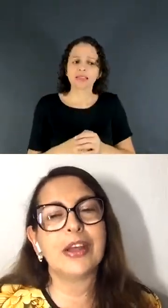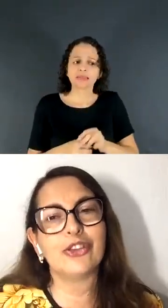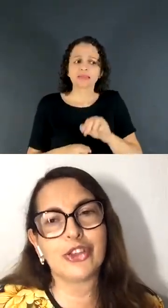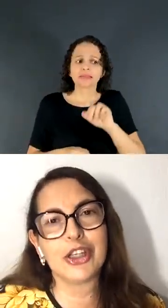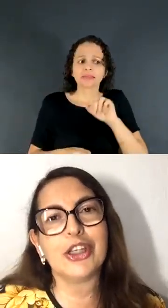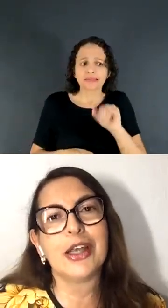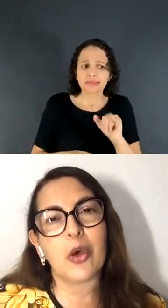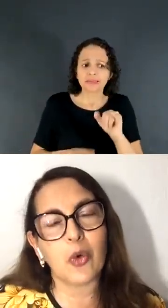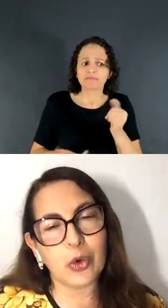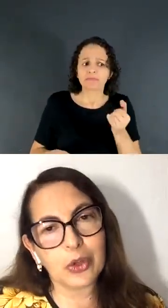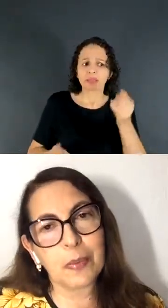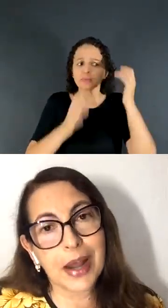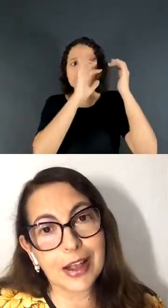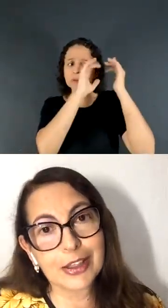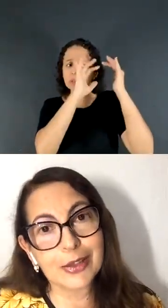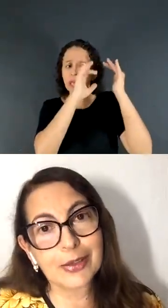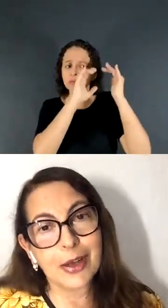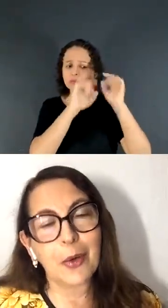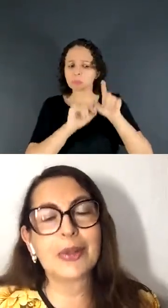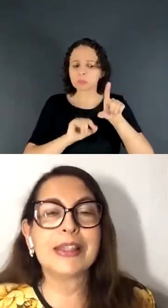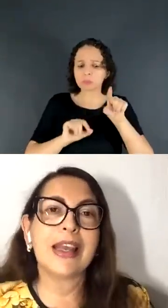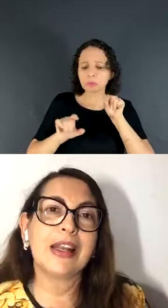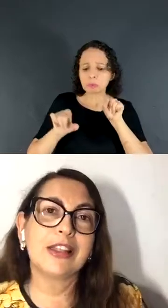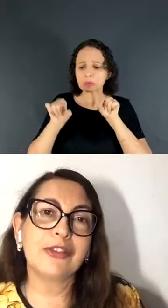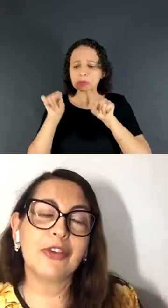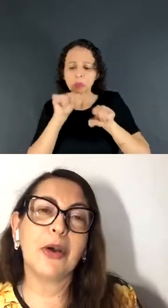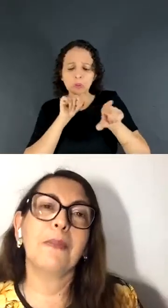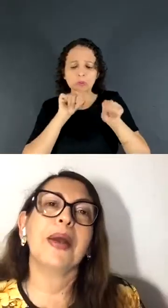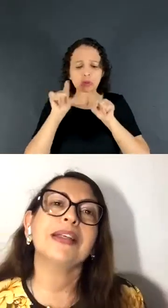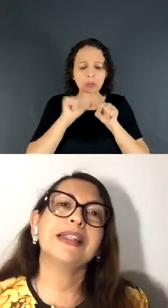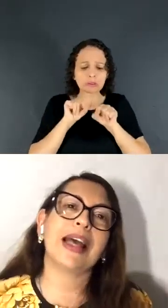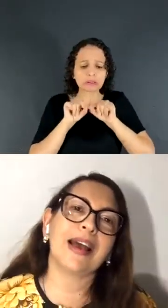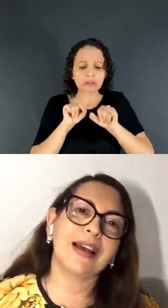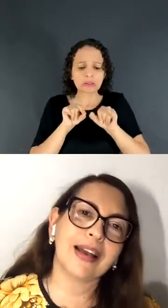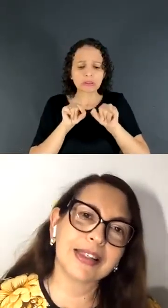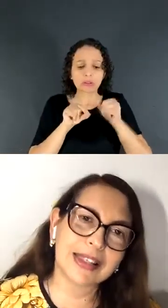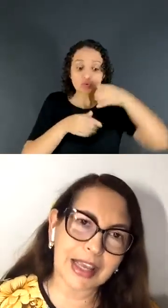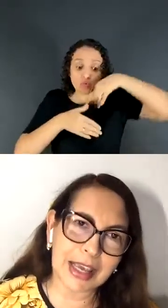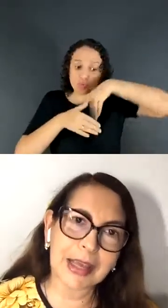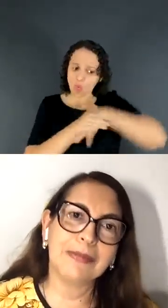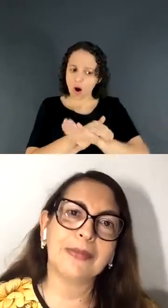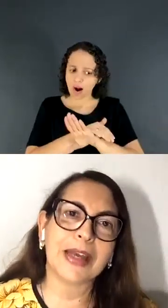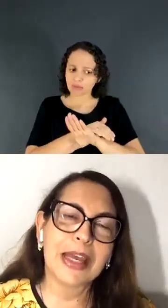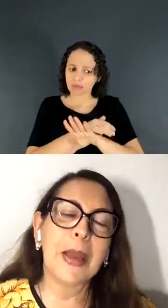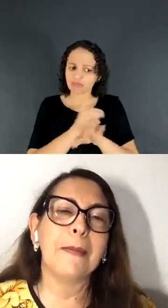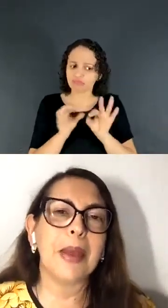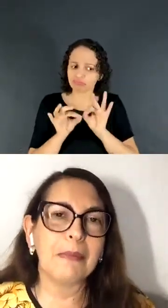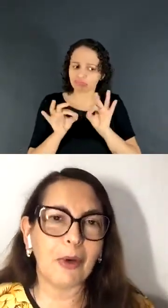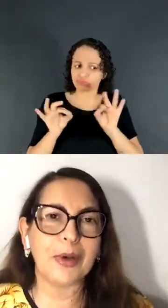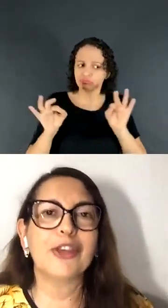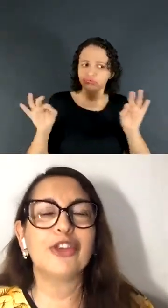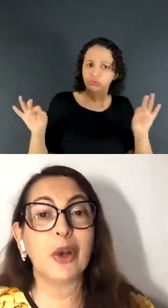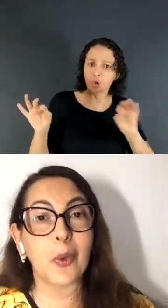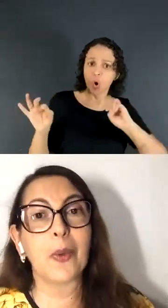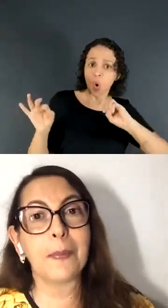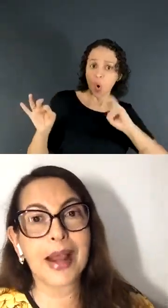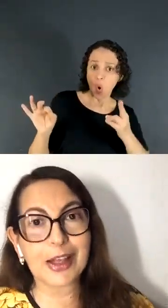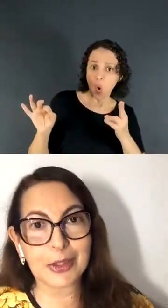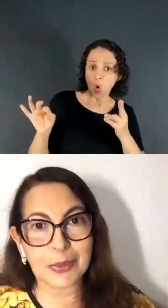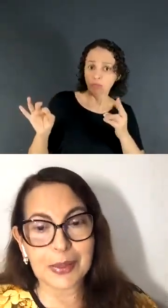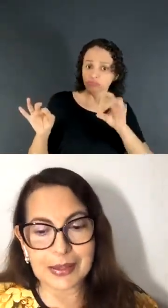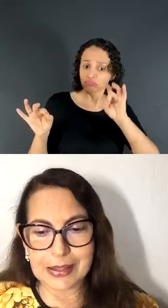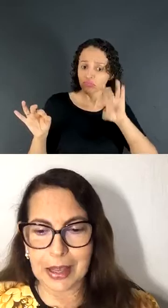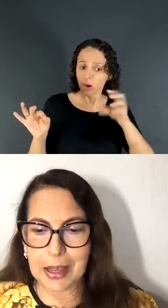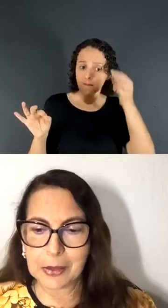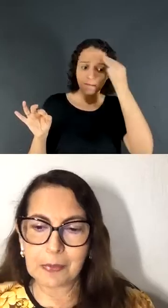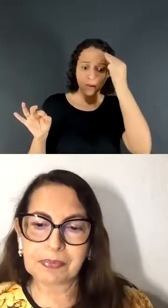sendo de curto prazo ou se elas vão passar a ser, né, memória de longo